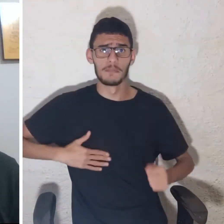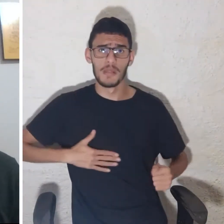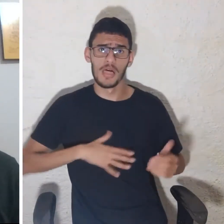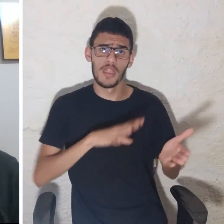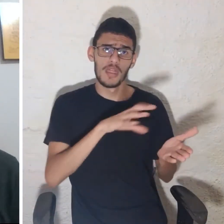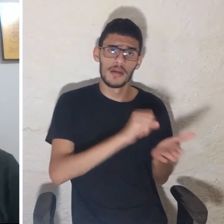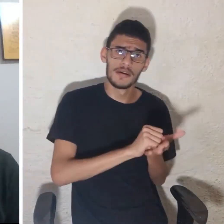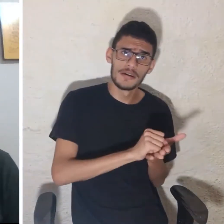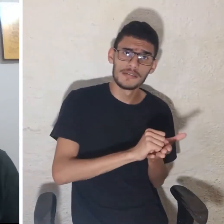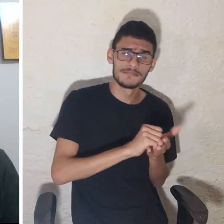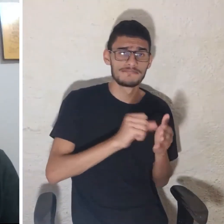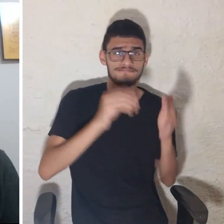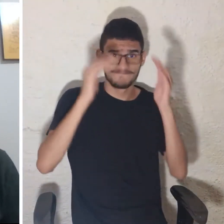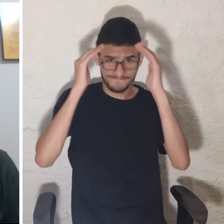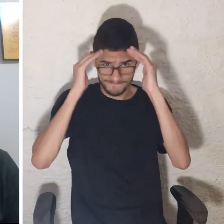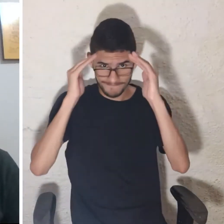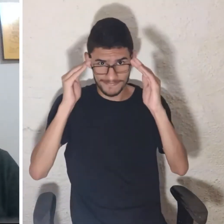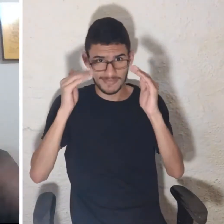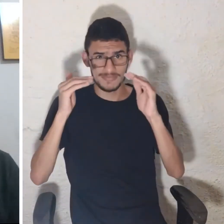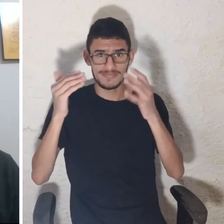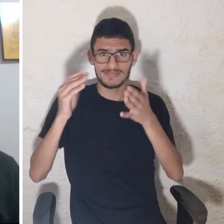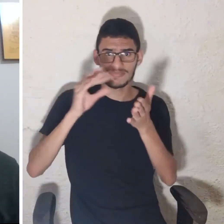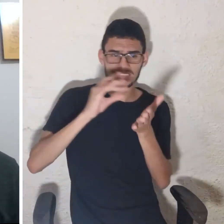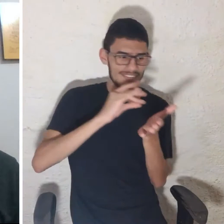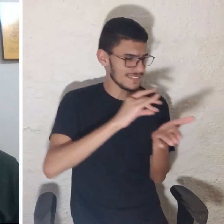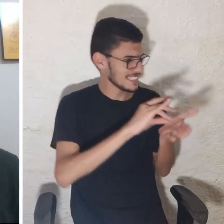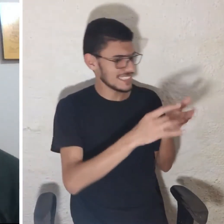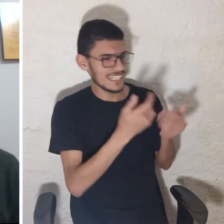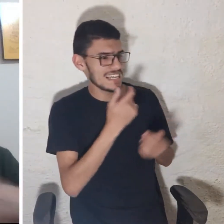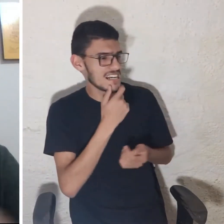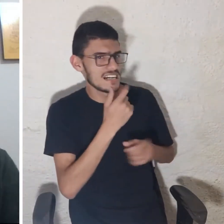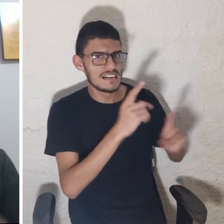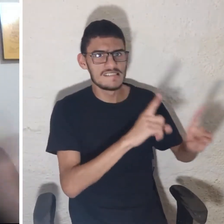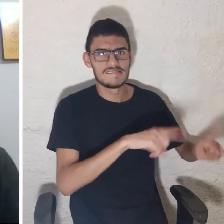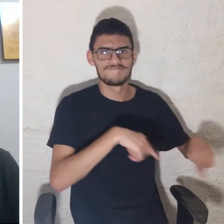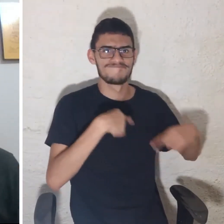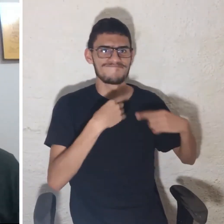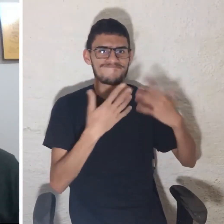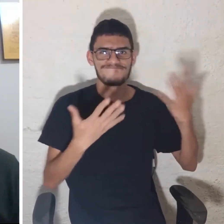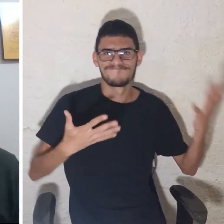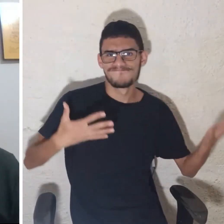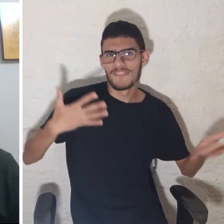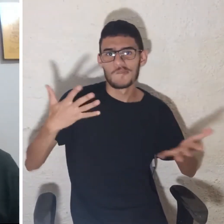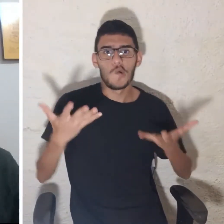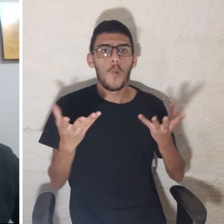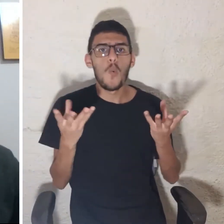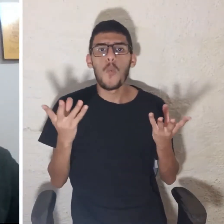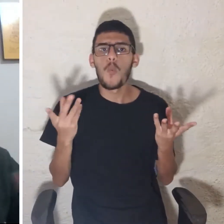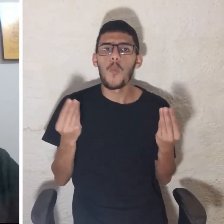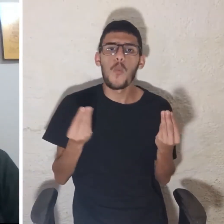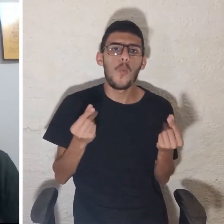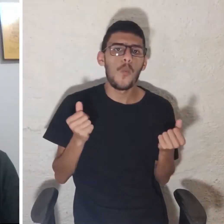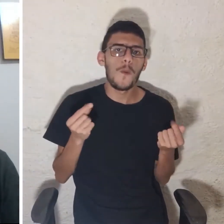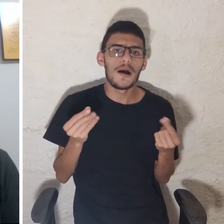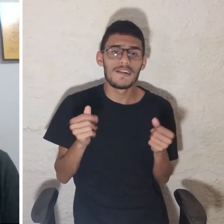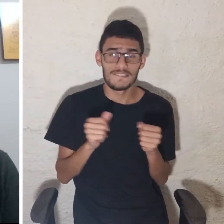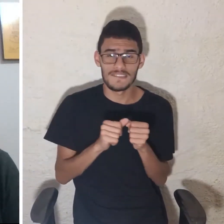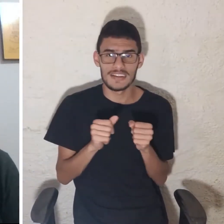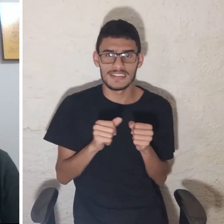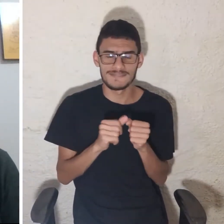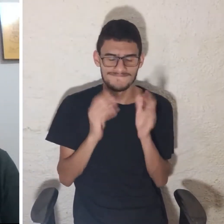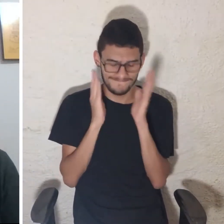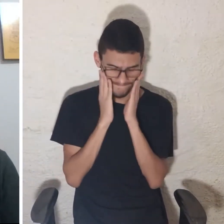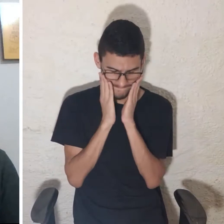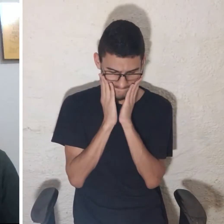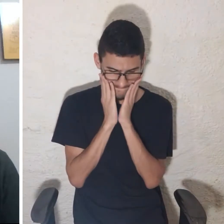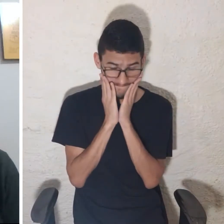né? Se eu obedecer o Napoleão, eu compro briga com a Inglaterra e talvez a Inglaterra também venha me invadir. O que eu vou fazer? Então o rei de Portugal resolveu